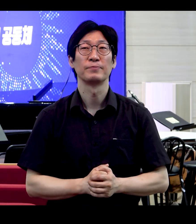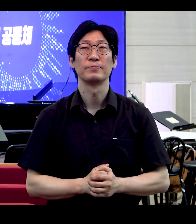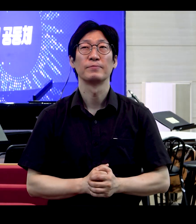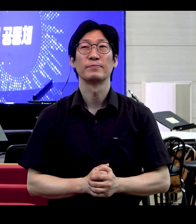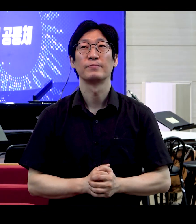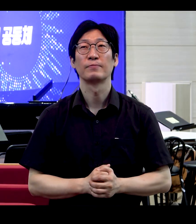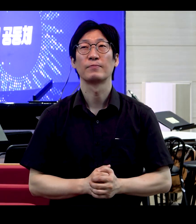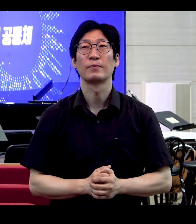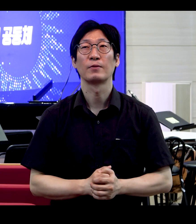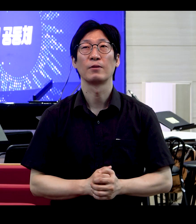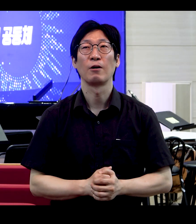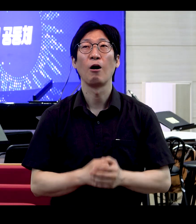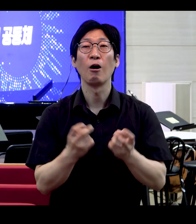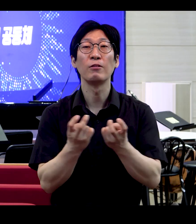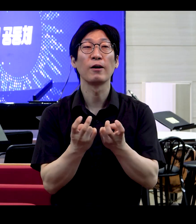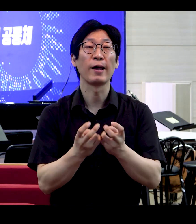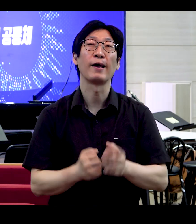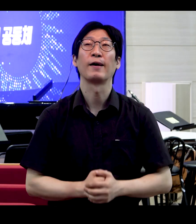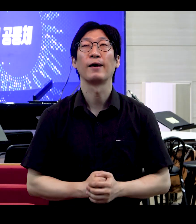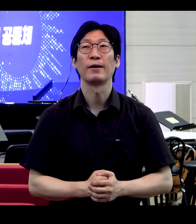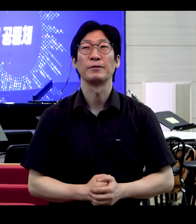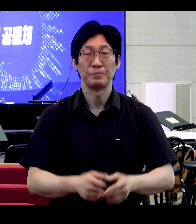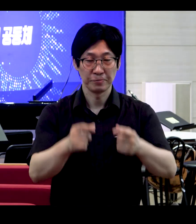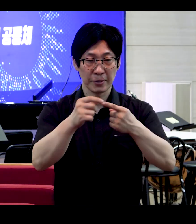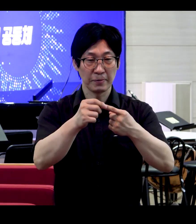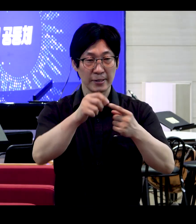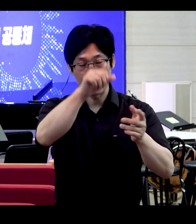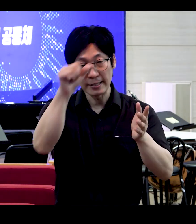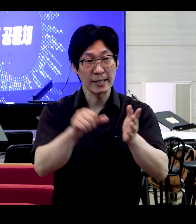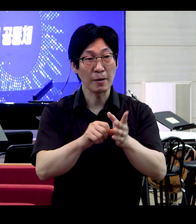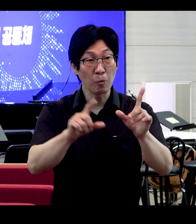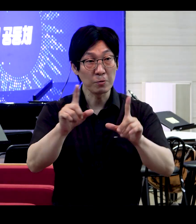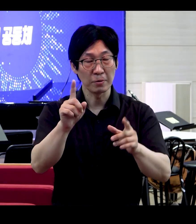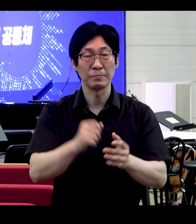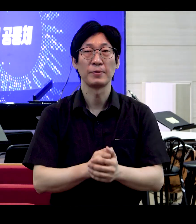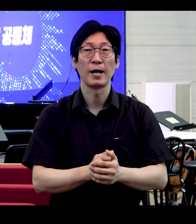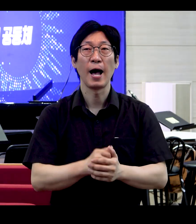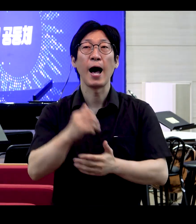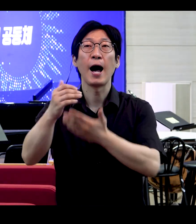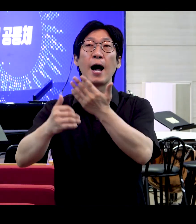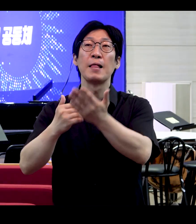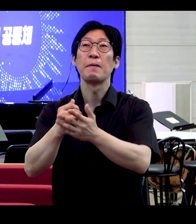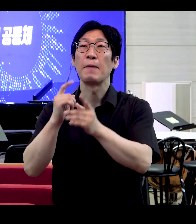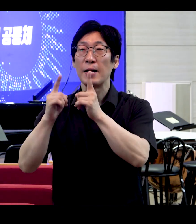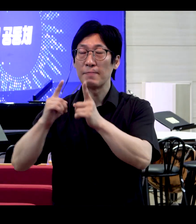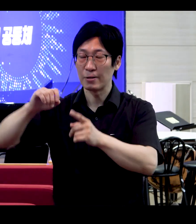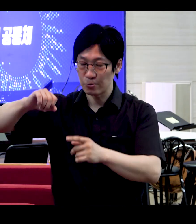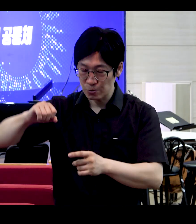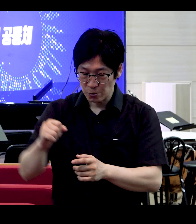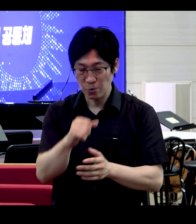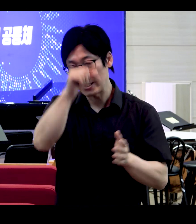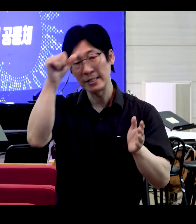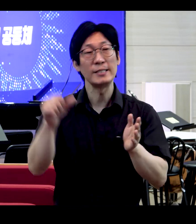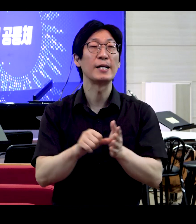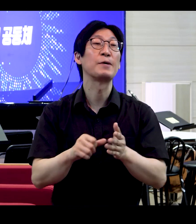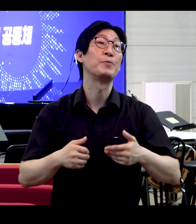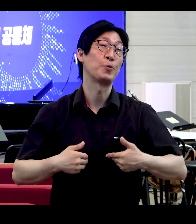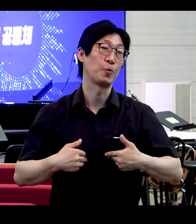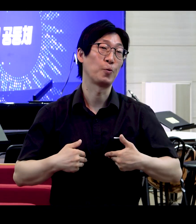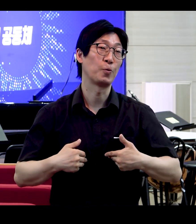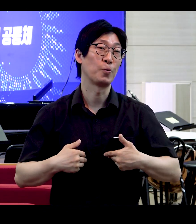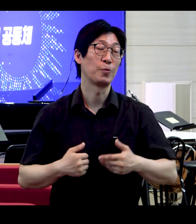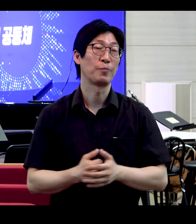지금 살고 있는 인생입니다. 어떤 인생인가? 첫 번째, 하나님의 말씀에 순종하는 그런